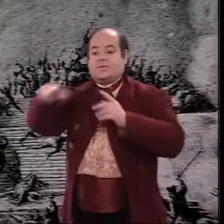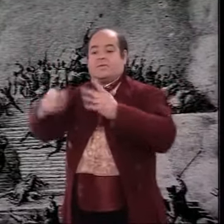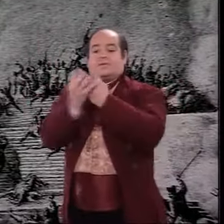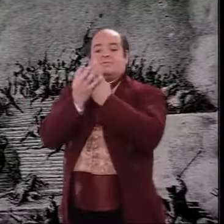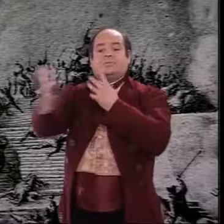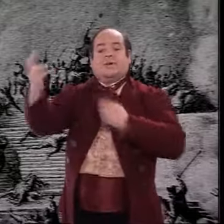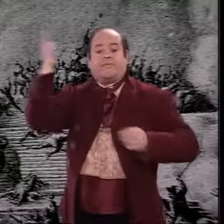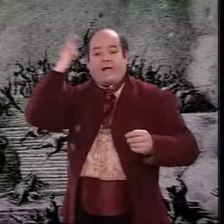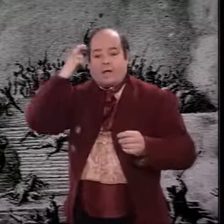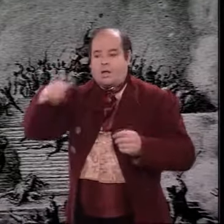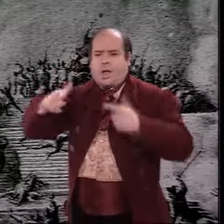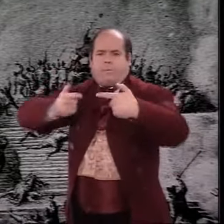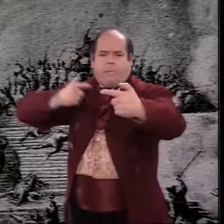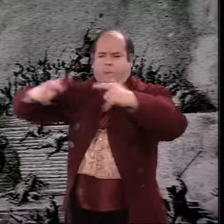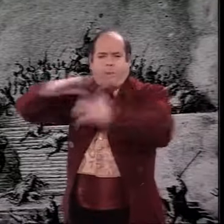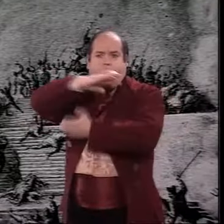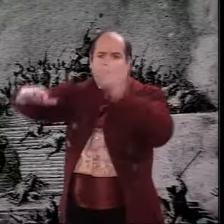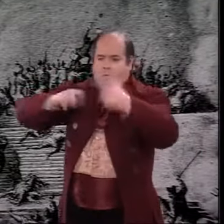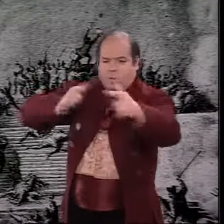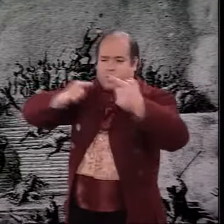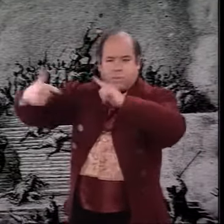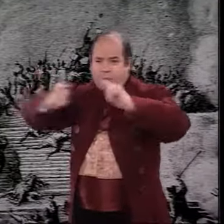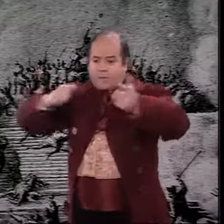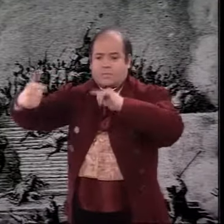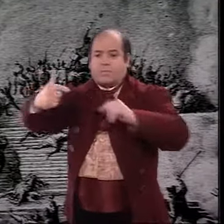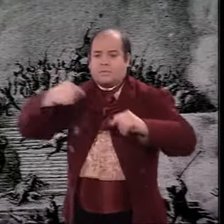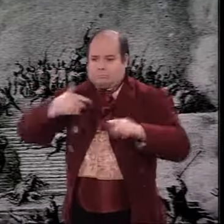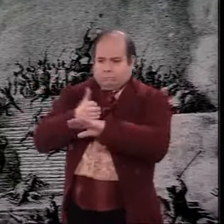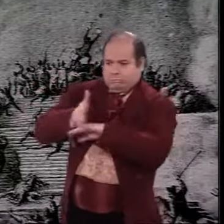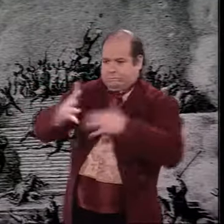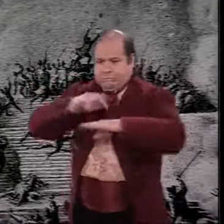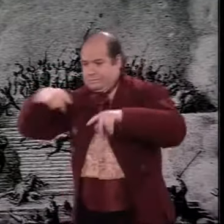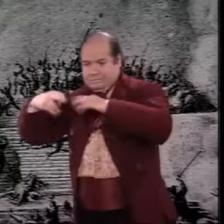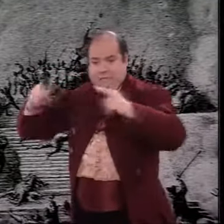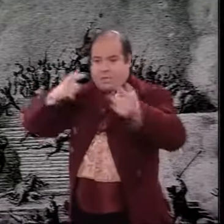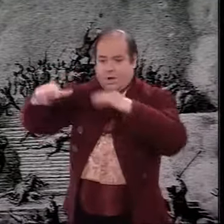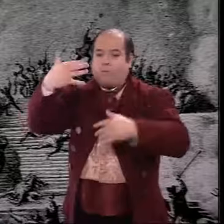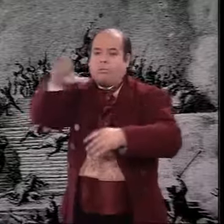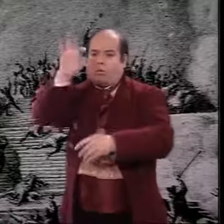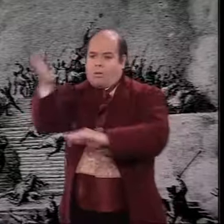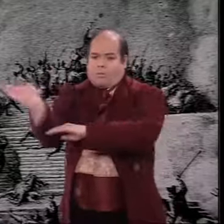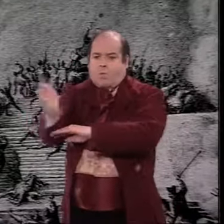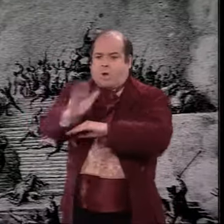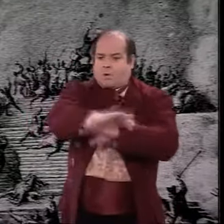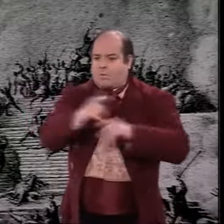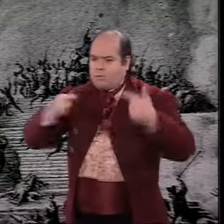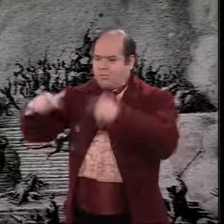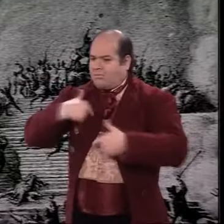Je me souviens avec horreur du spectacle qu'offrait le Champ de Mars ce dernier jour de juillet 1791. Des